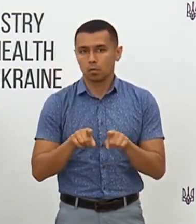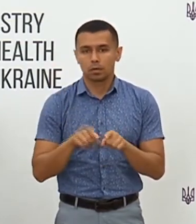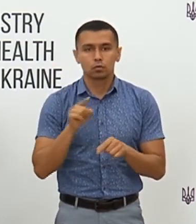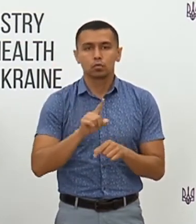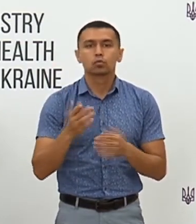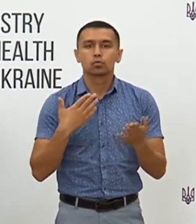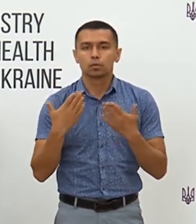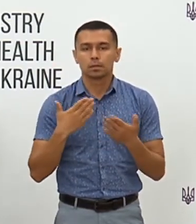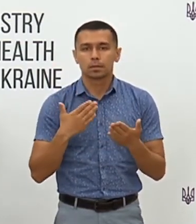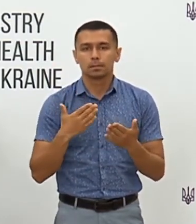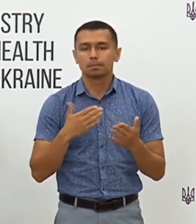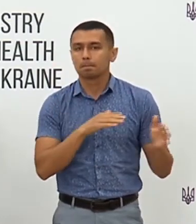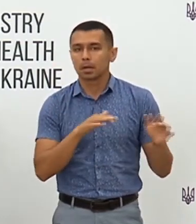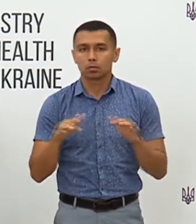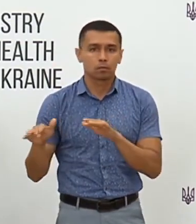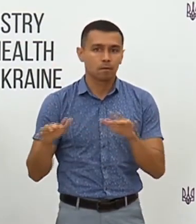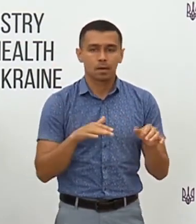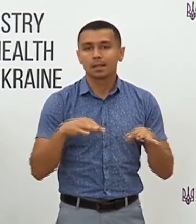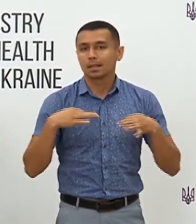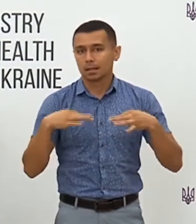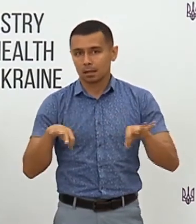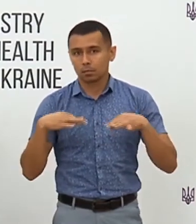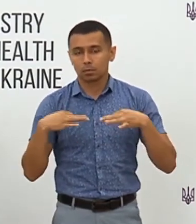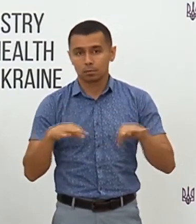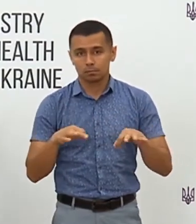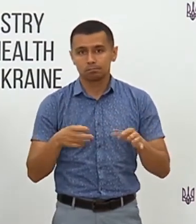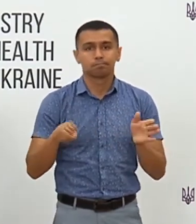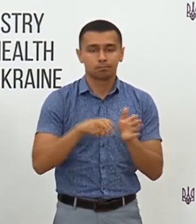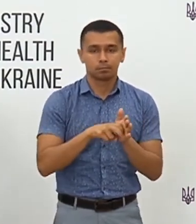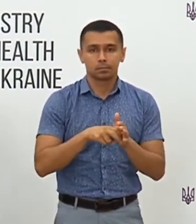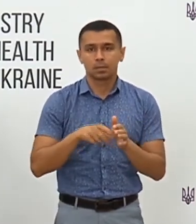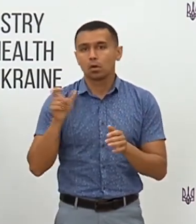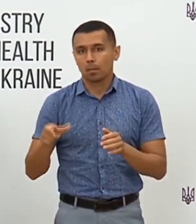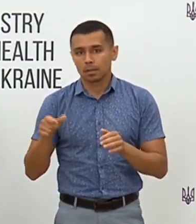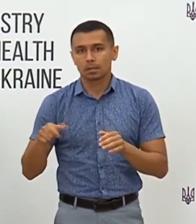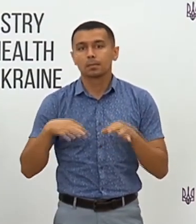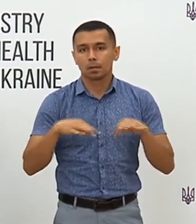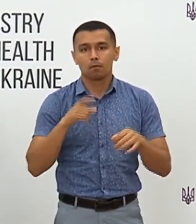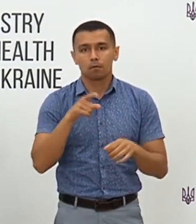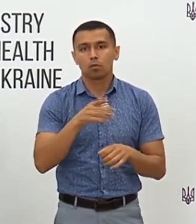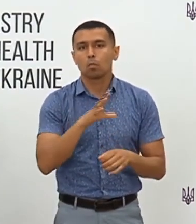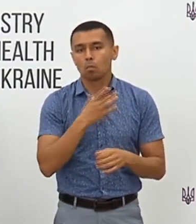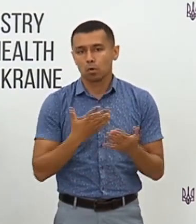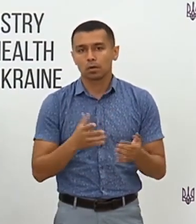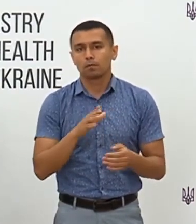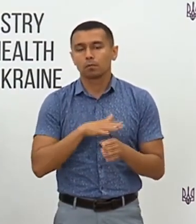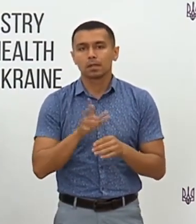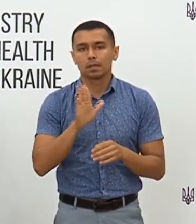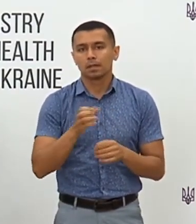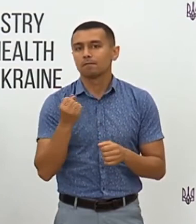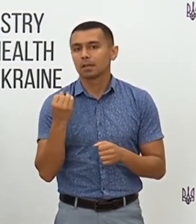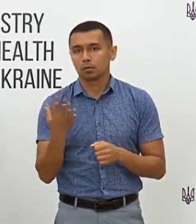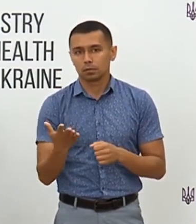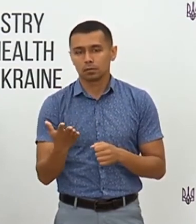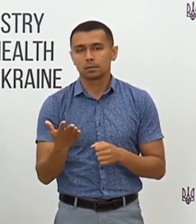що стосується пересування транспортом, громадським транспортом, воно може відбуватися тільки в